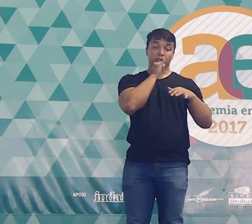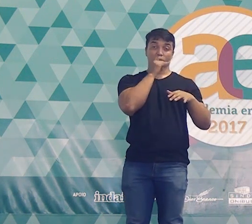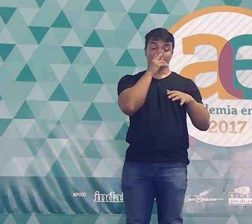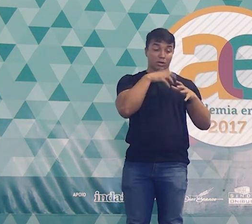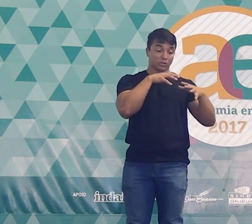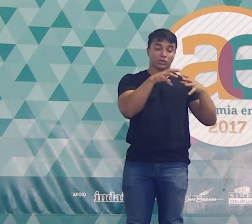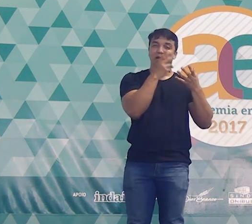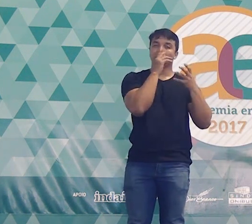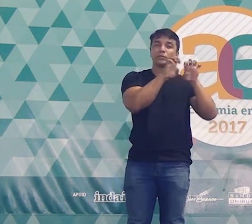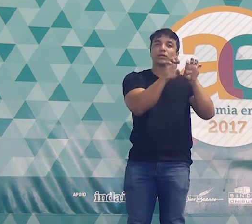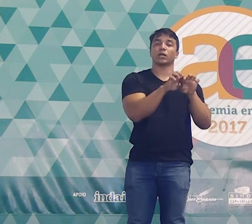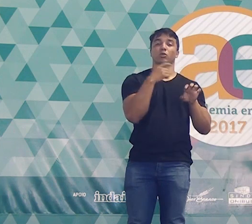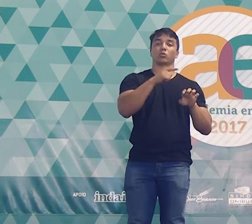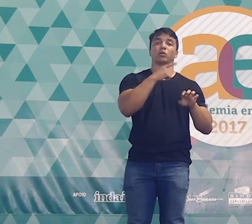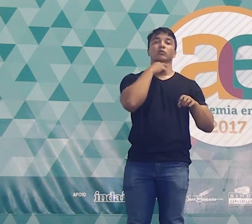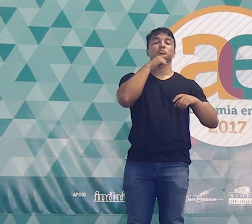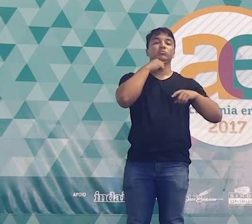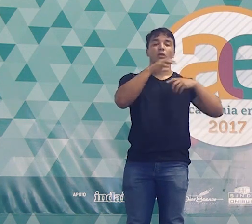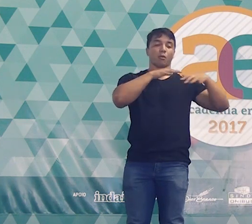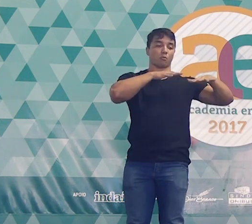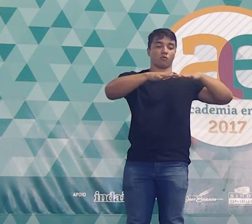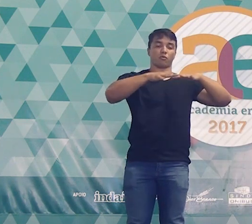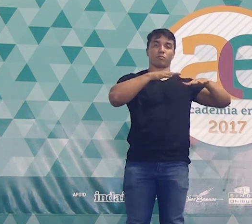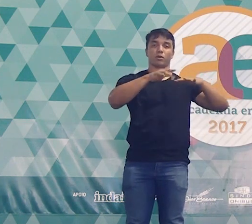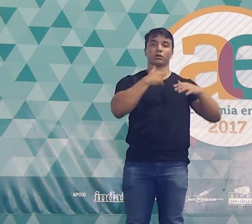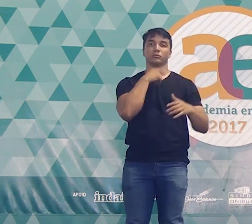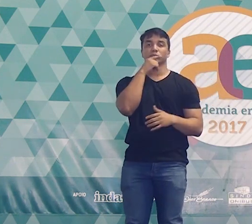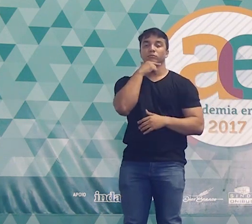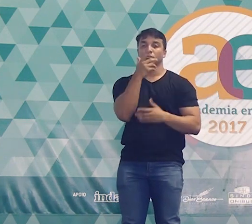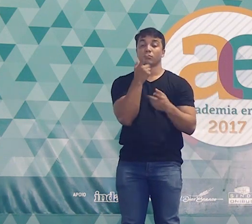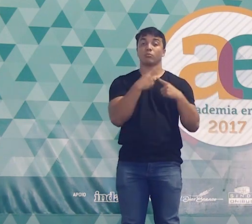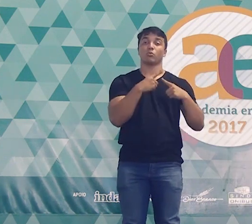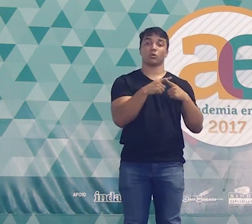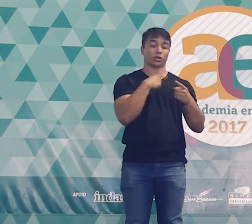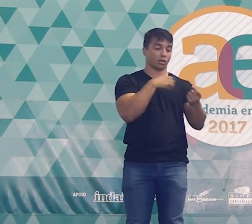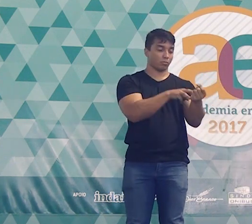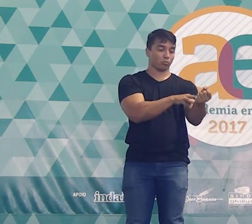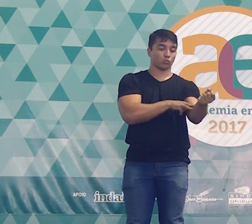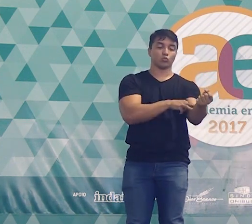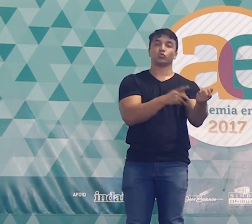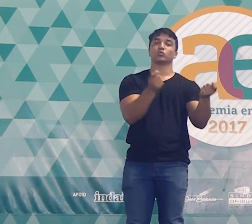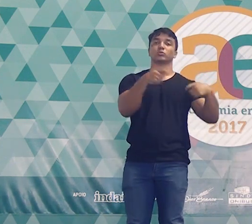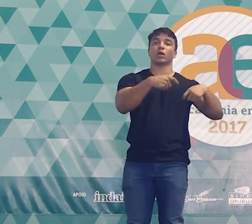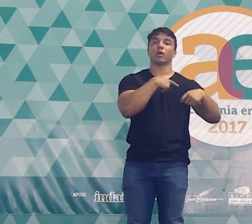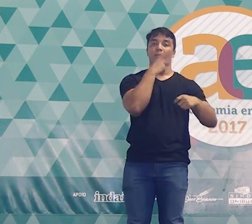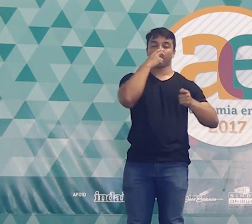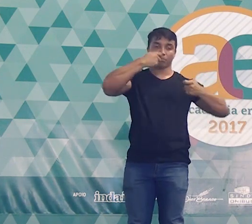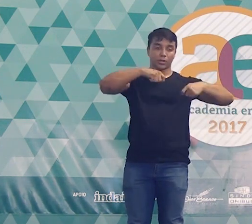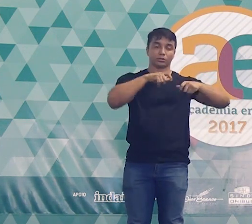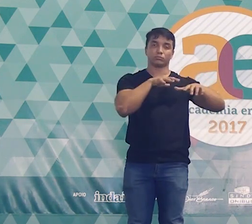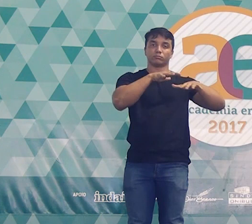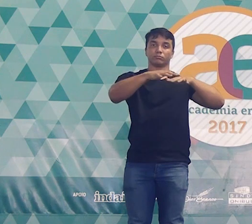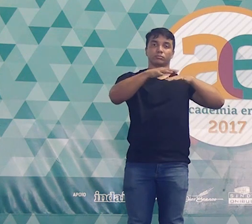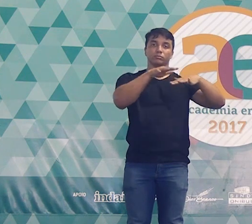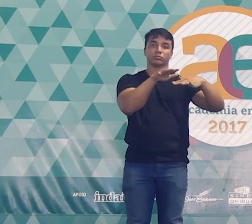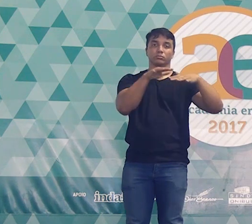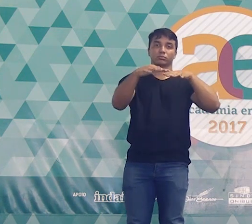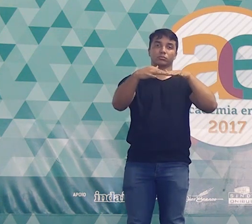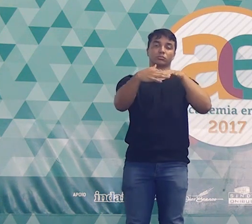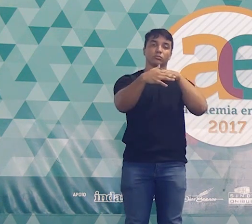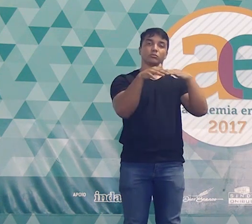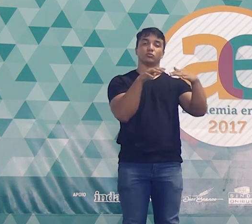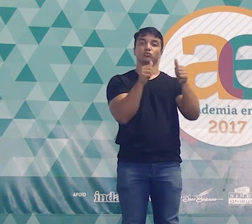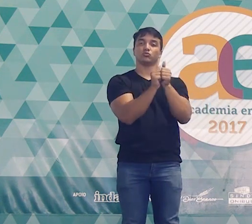sistema esquelético, ele não conseguiria fazer os movimentos, nem eu, porque os músculos, eles têm que exatamente vincular ao